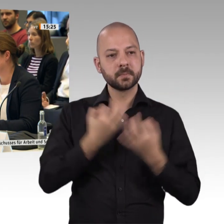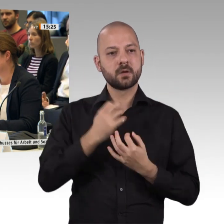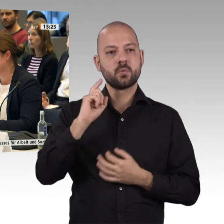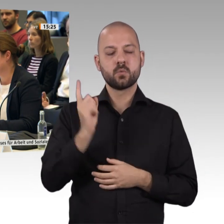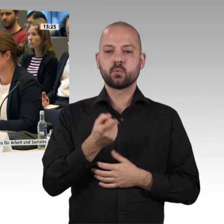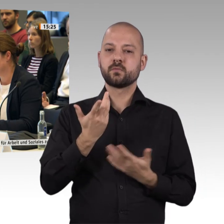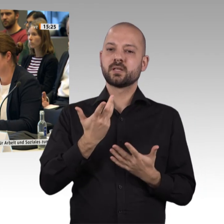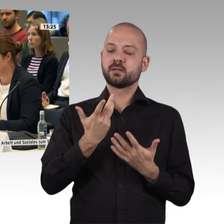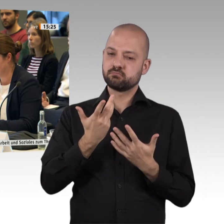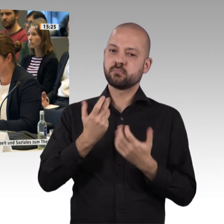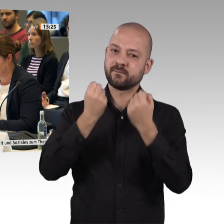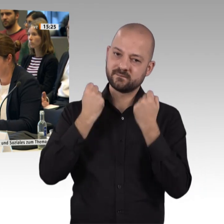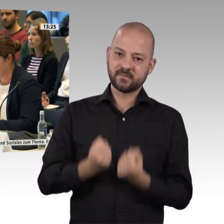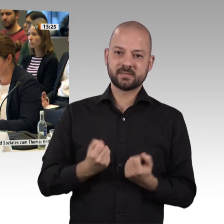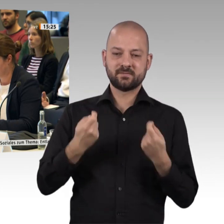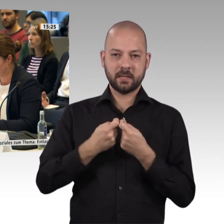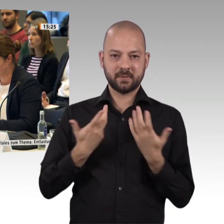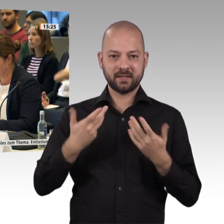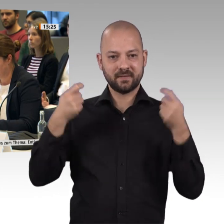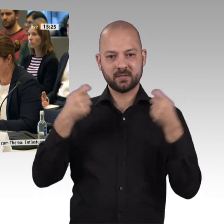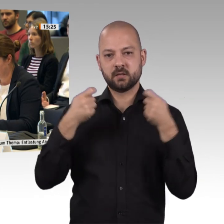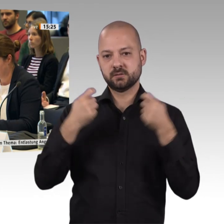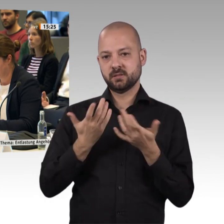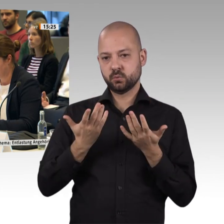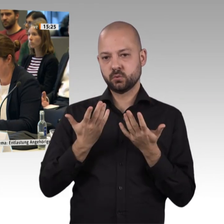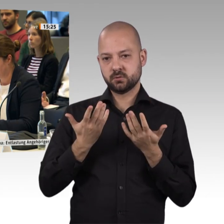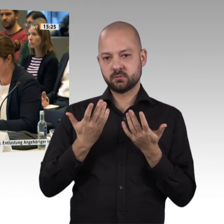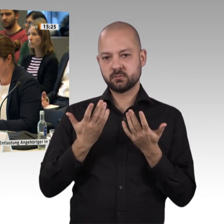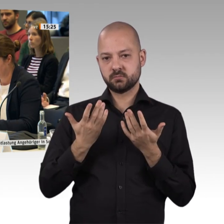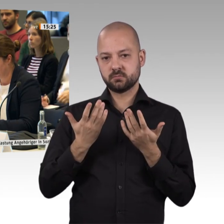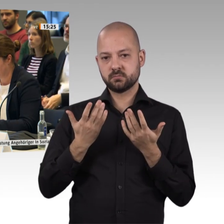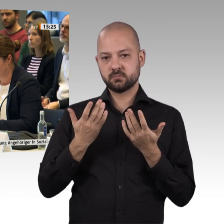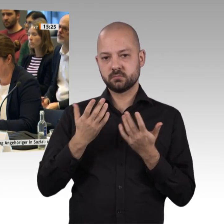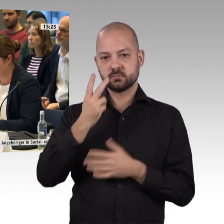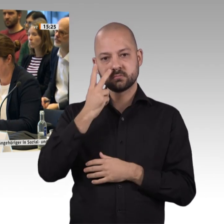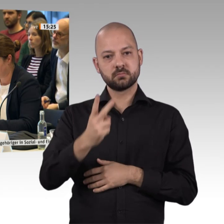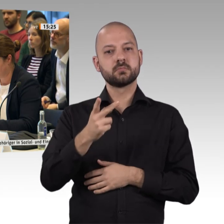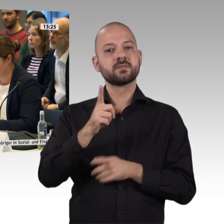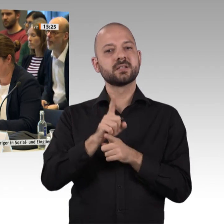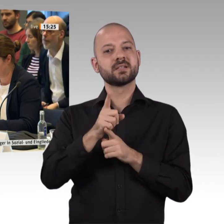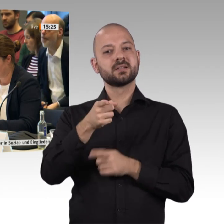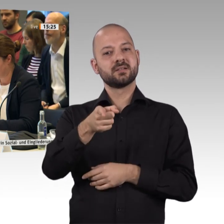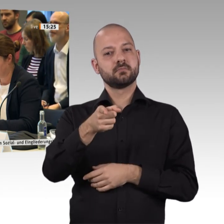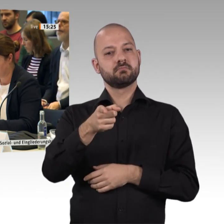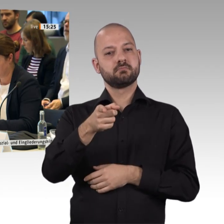Menschen mit abgeschlossener Berufsausbildung oder Beschäftigung auf dem allgemeinen Arbeitsmarkt vom Budget für Ausbildung nicht ausgeschlossen werden dürfen, haben eben, wie